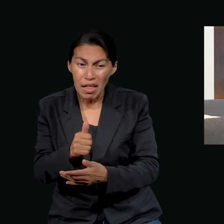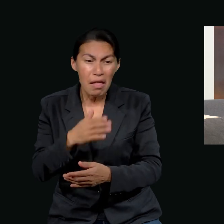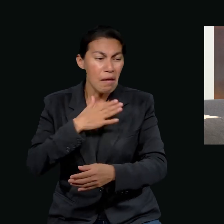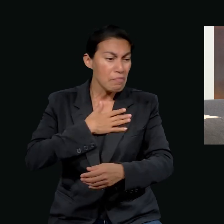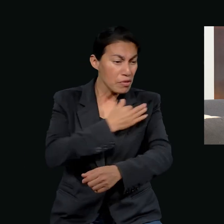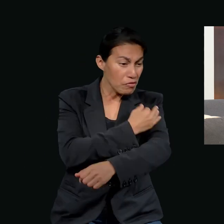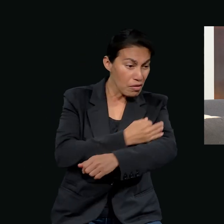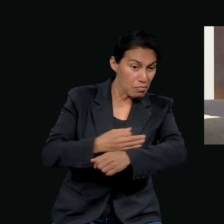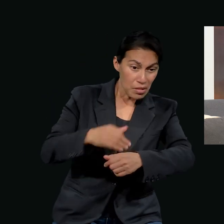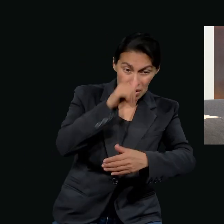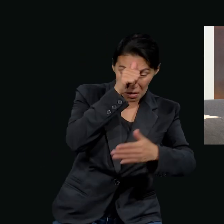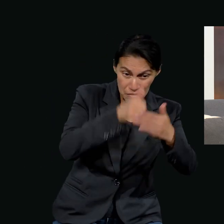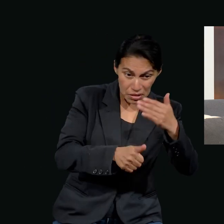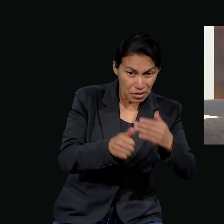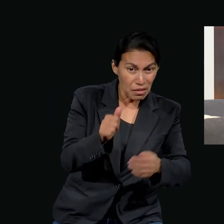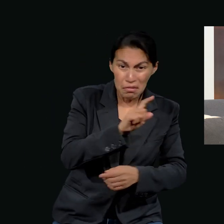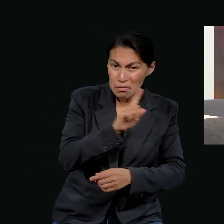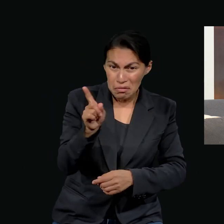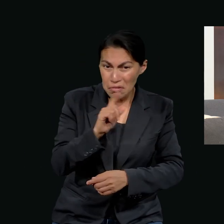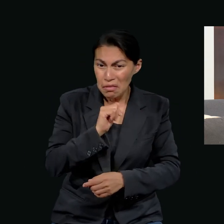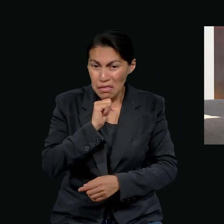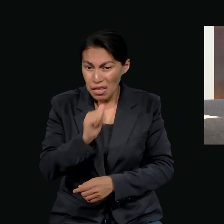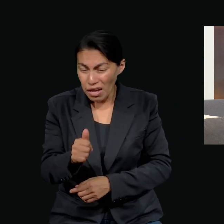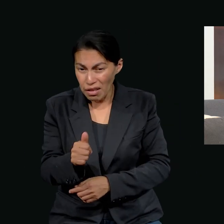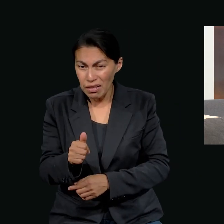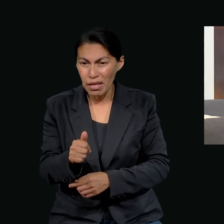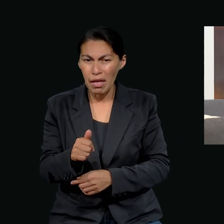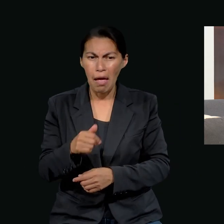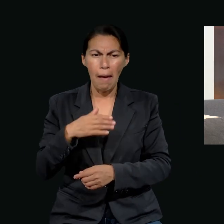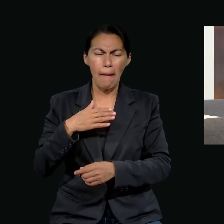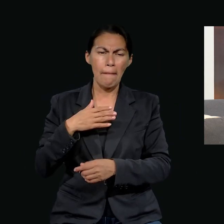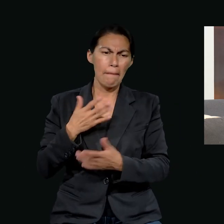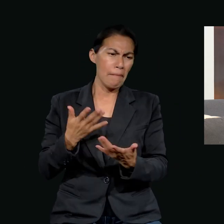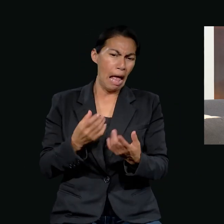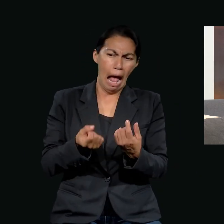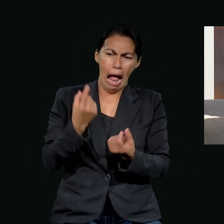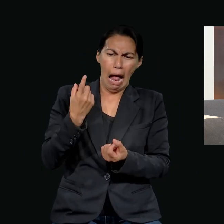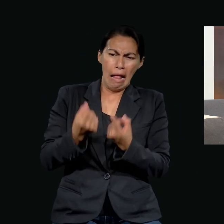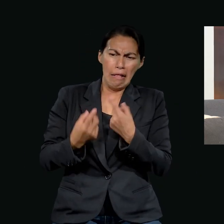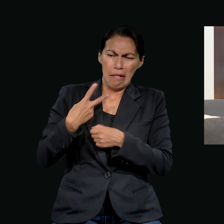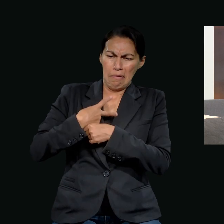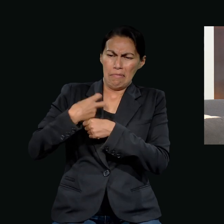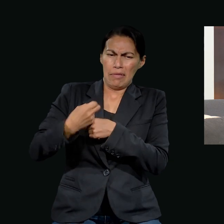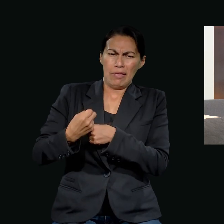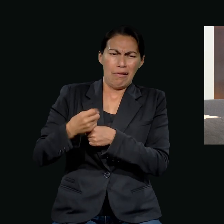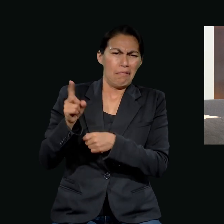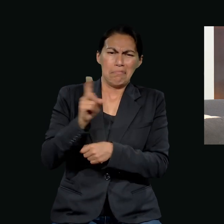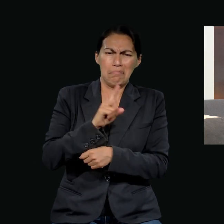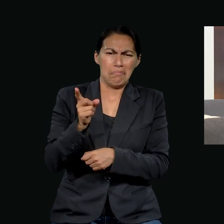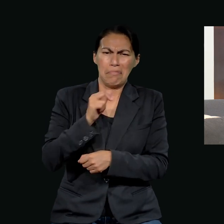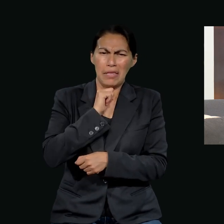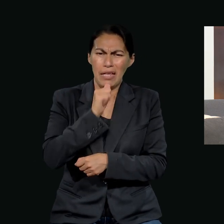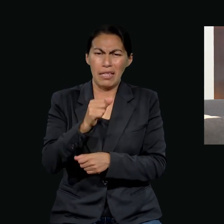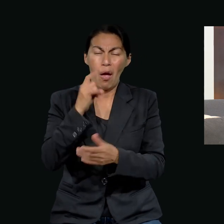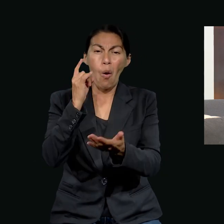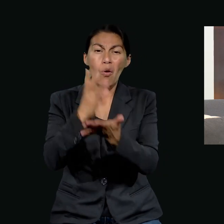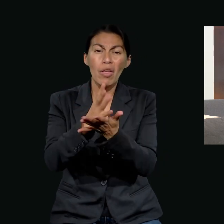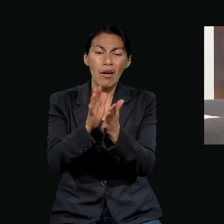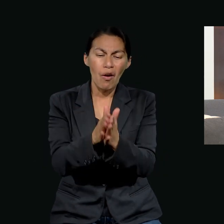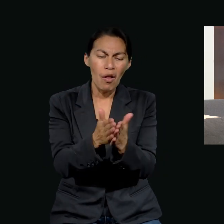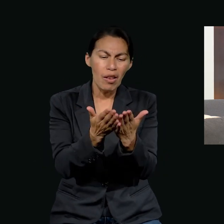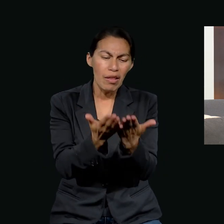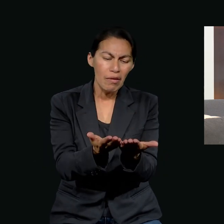invitó a ir a la iglesia. Solo aquel libro. Y entonces, en febrero del año